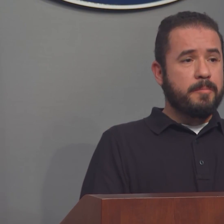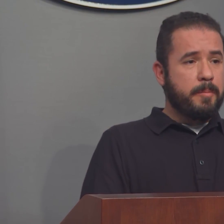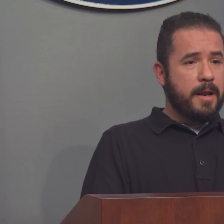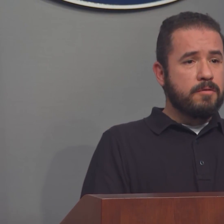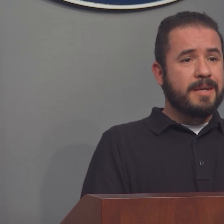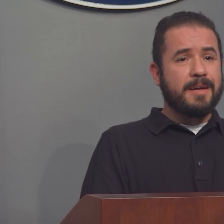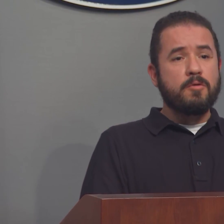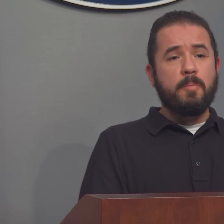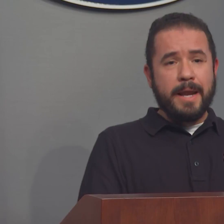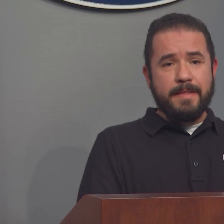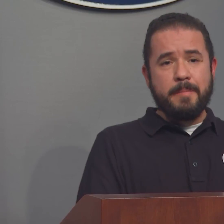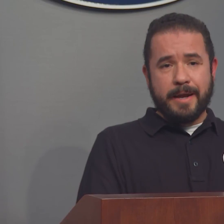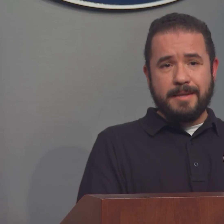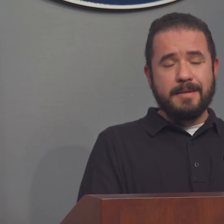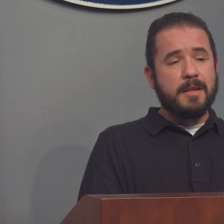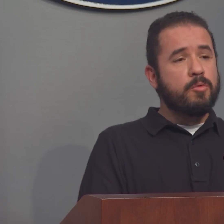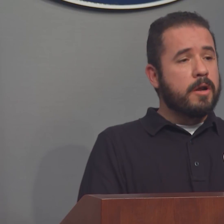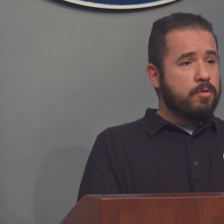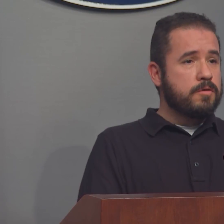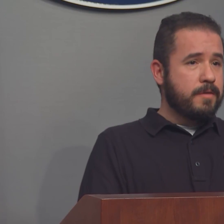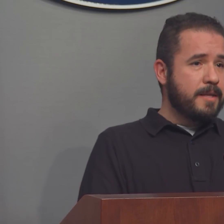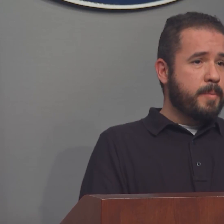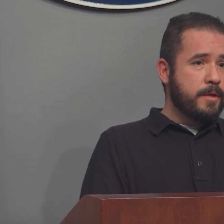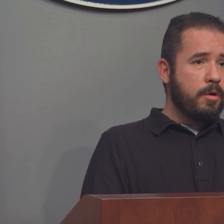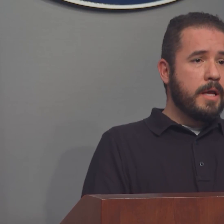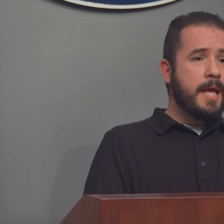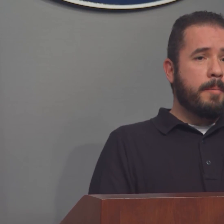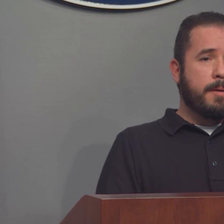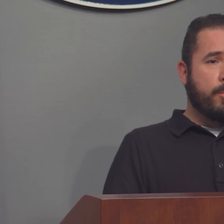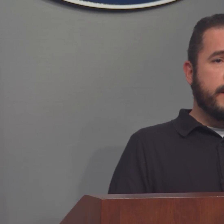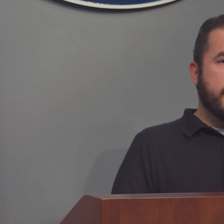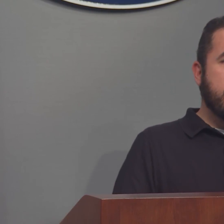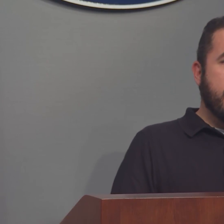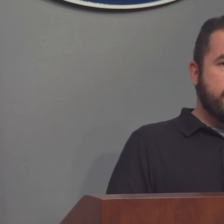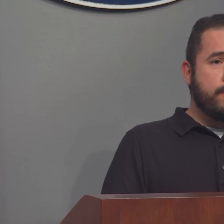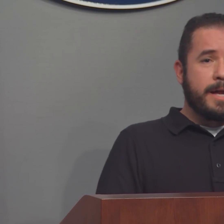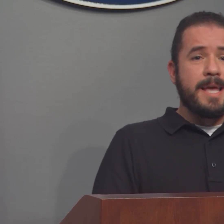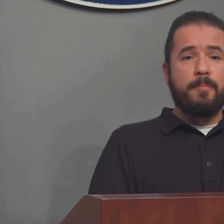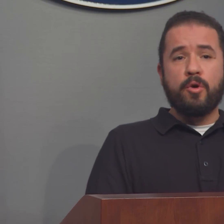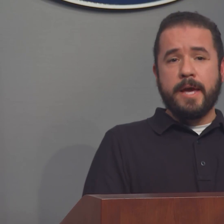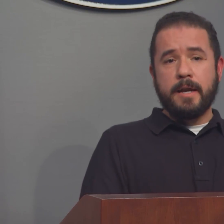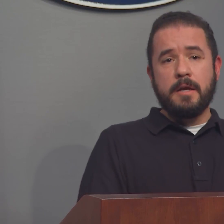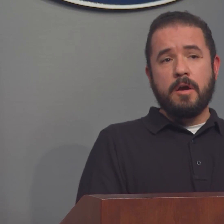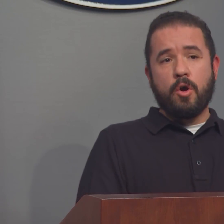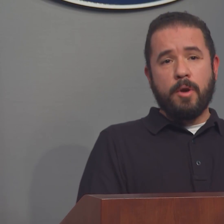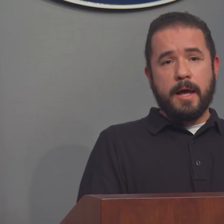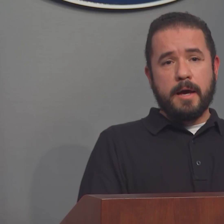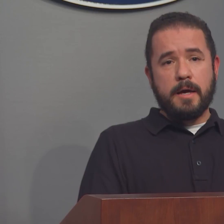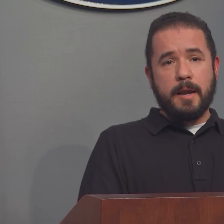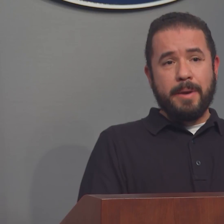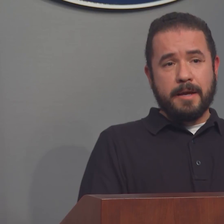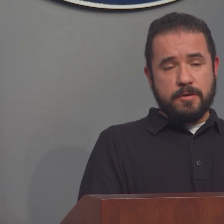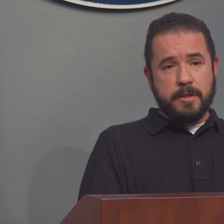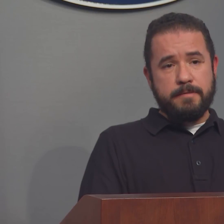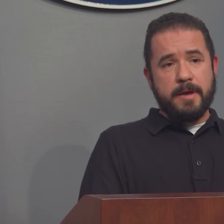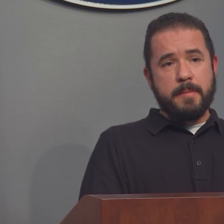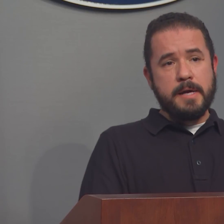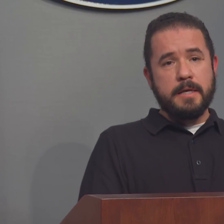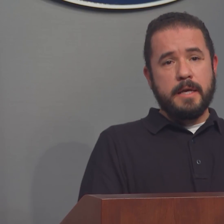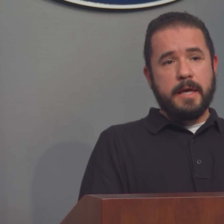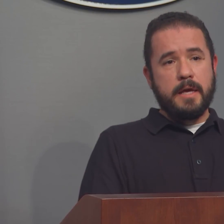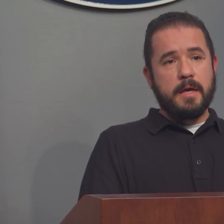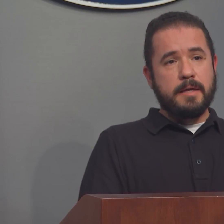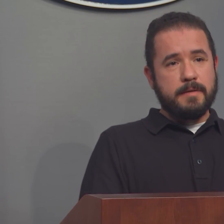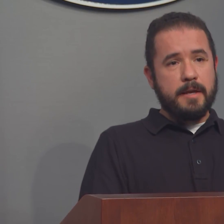que estén preparados y que tengan un plan de emergencias. Tenemos recursos en español para poder ayudar y apoyar, como la aplicación de